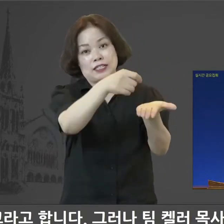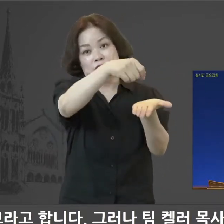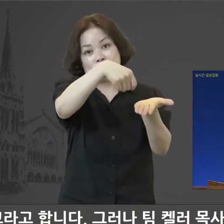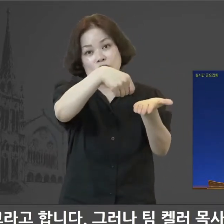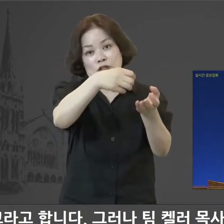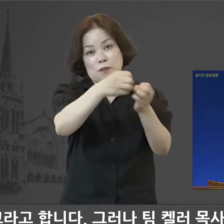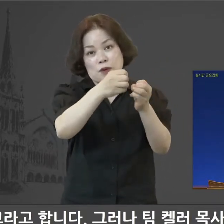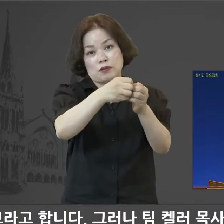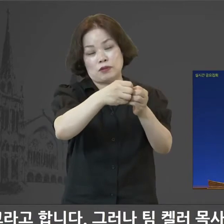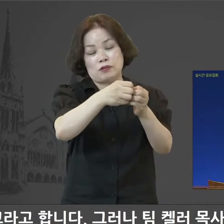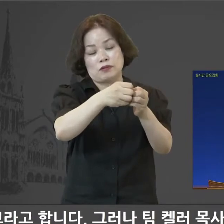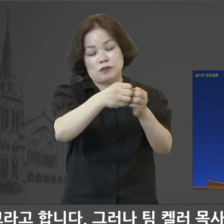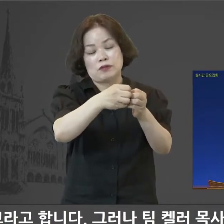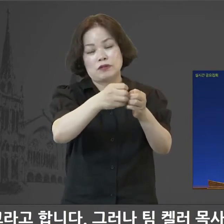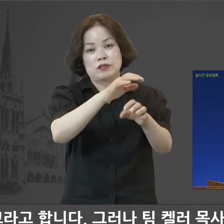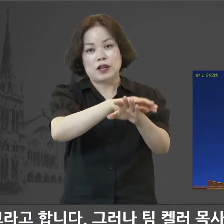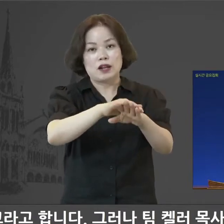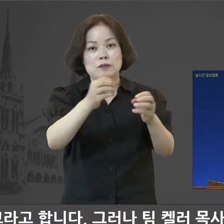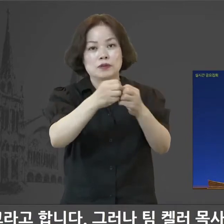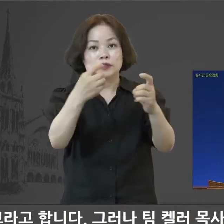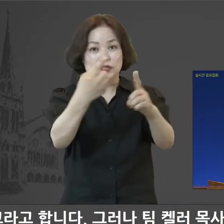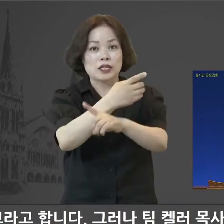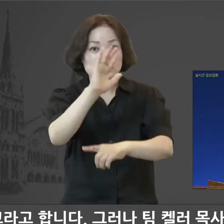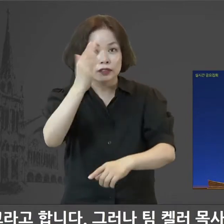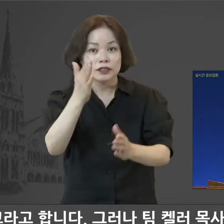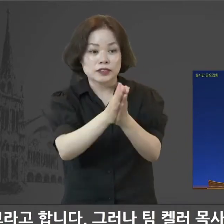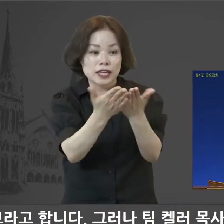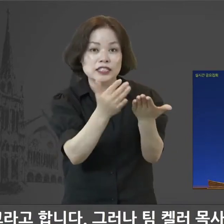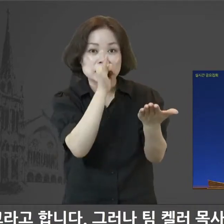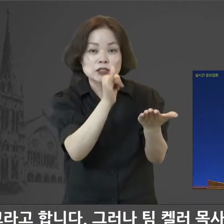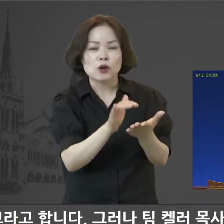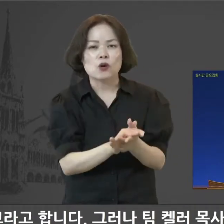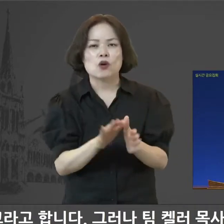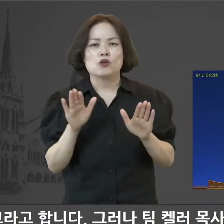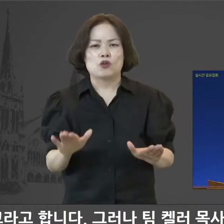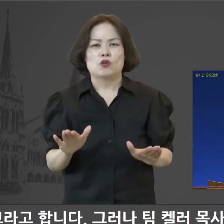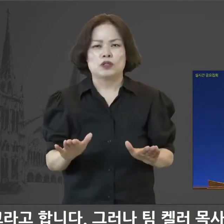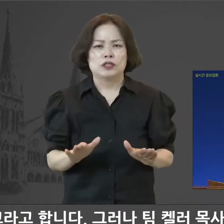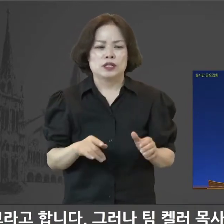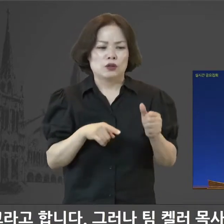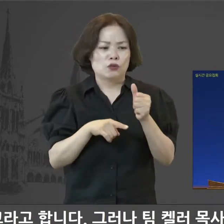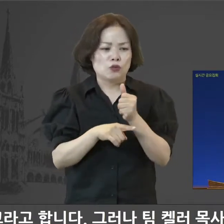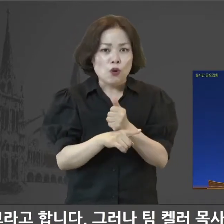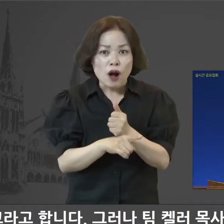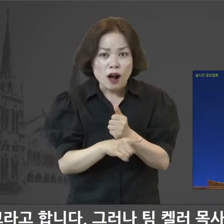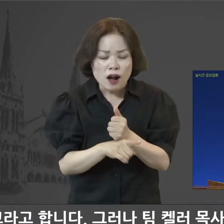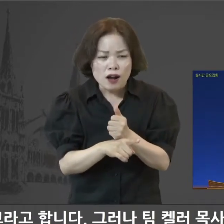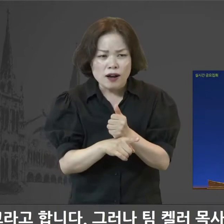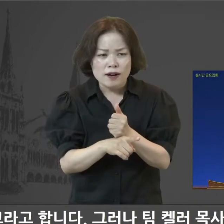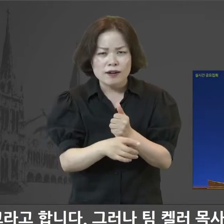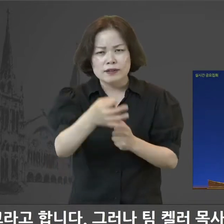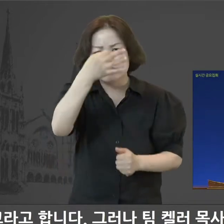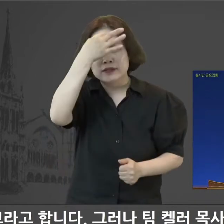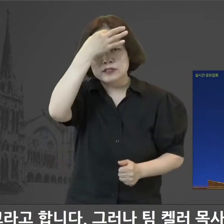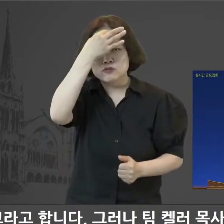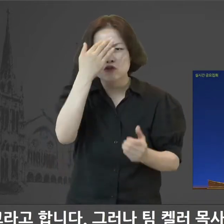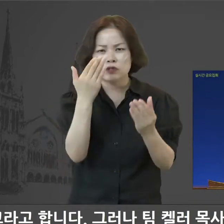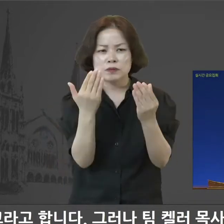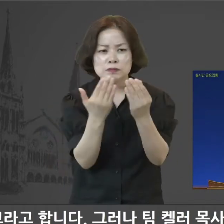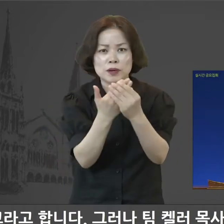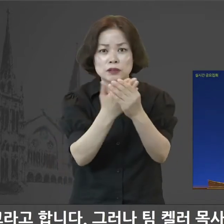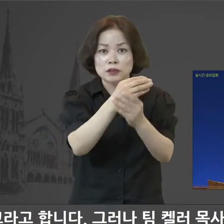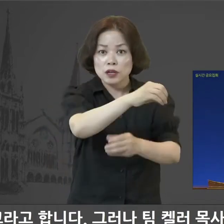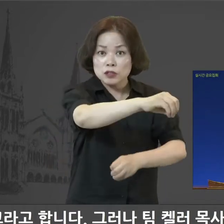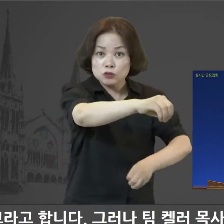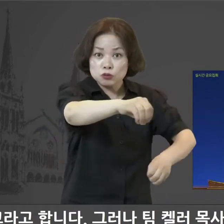참 잘했다, 제가 이렇게 생각하는 게, 지금 현대 사회에서 과학기술이 더 고도화되고 발전하면